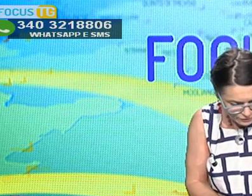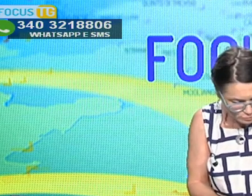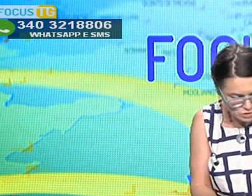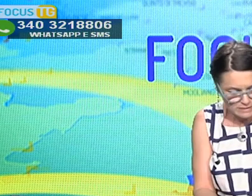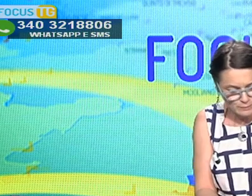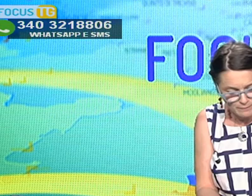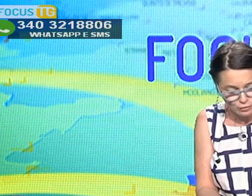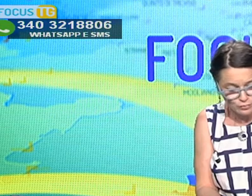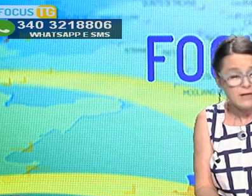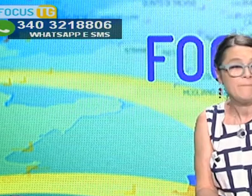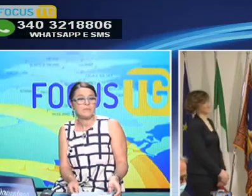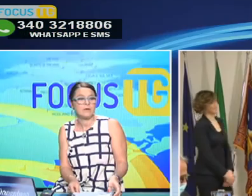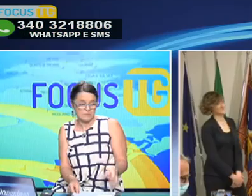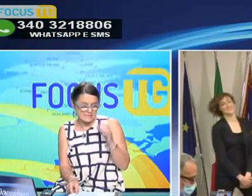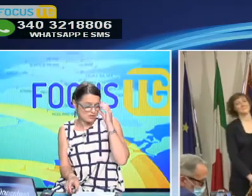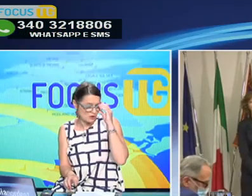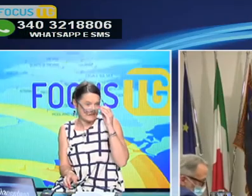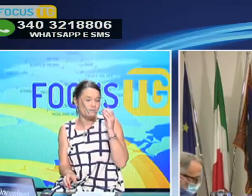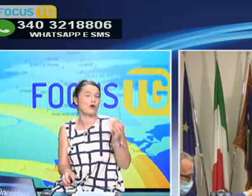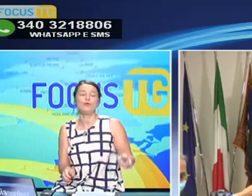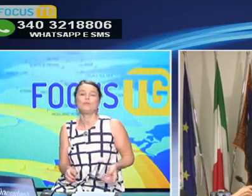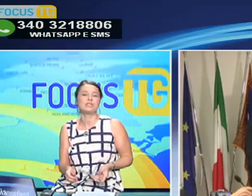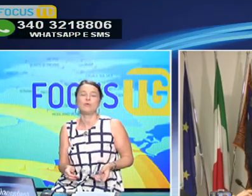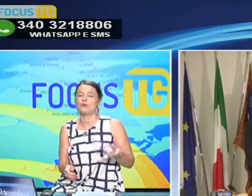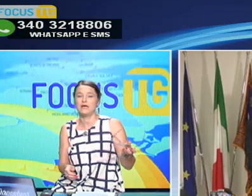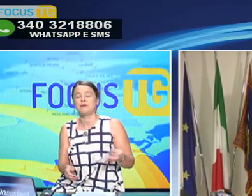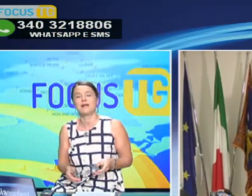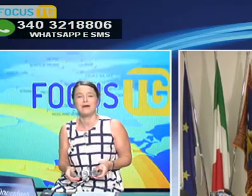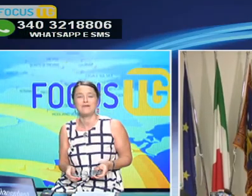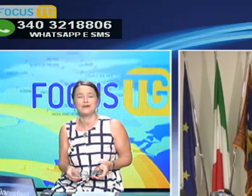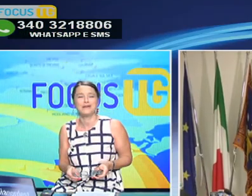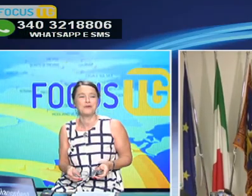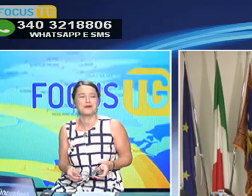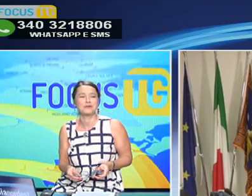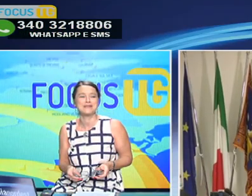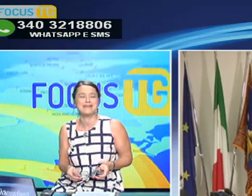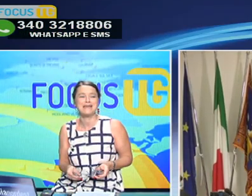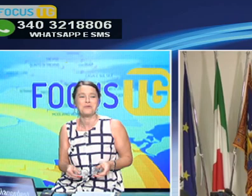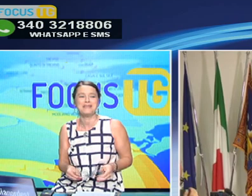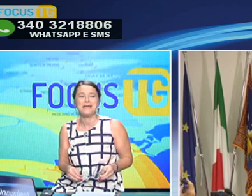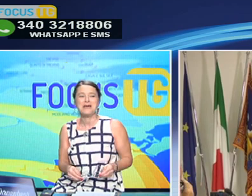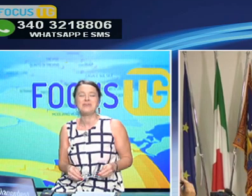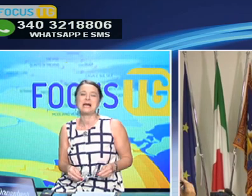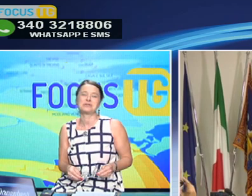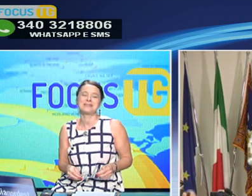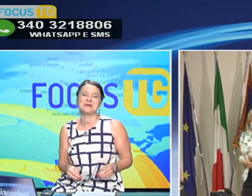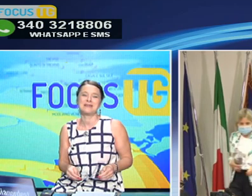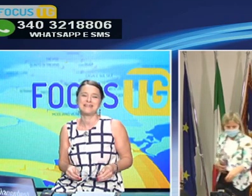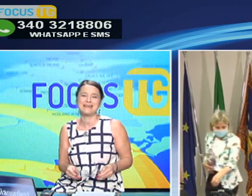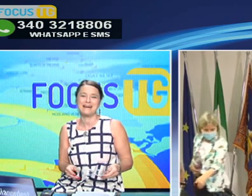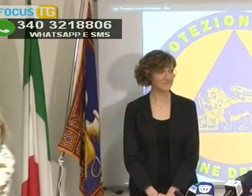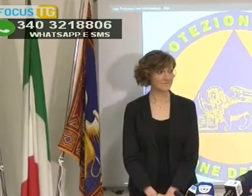340-3218-806. Allora cominciamo proprio con un messaggio, anzi no, non cominciamo con niente perché è arrivato il governatore Zaia e quindi vi lascio